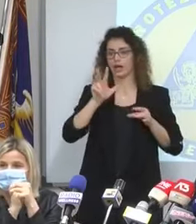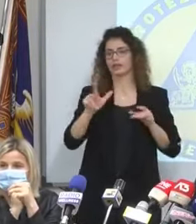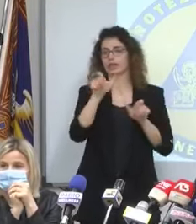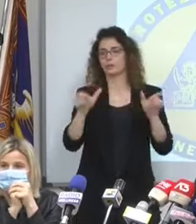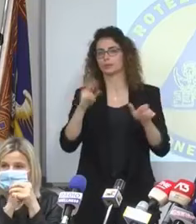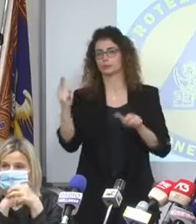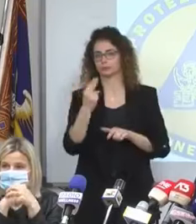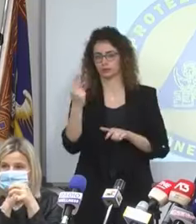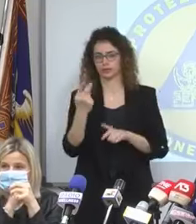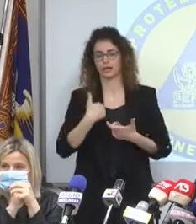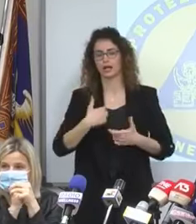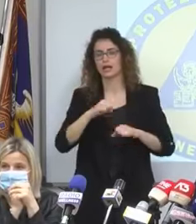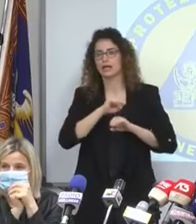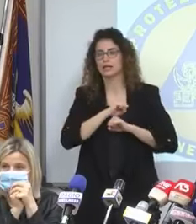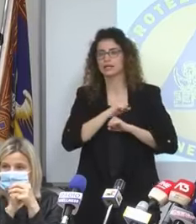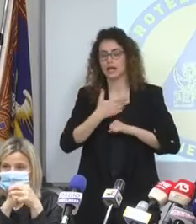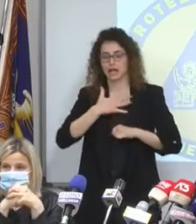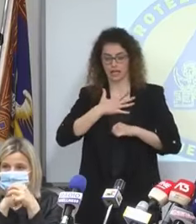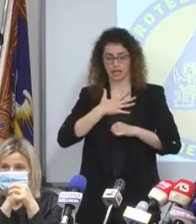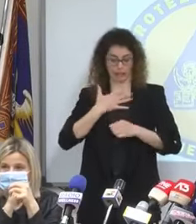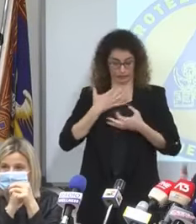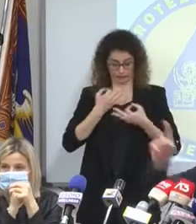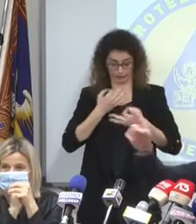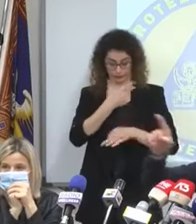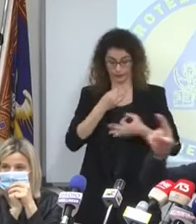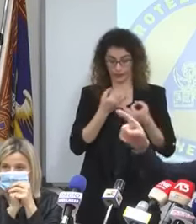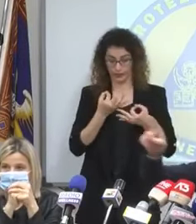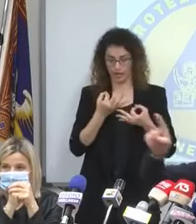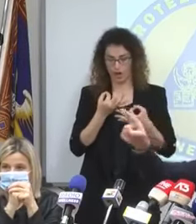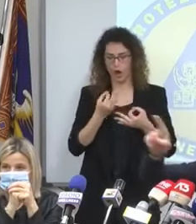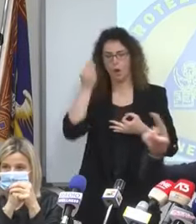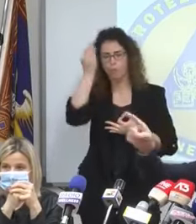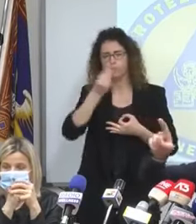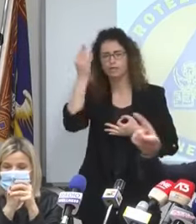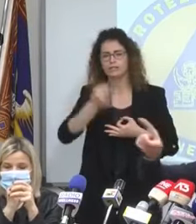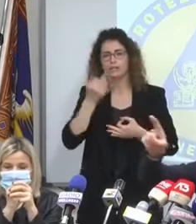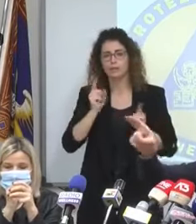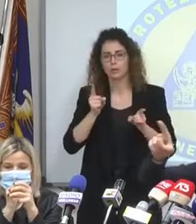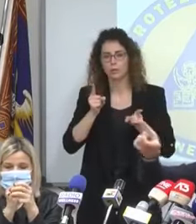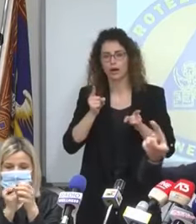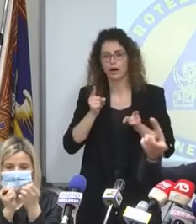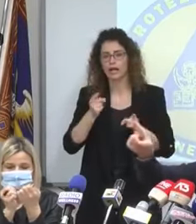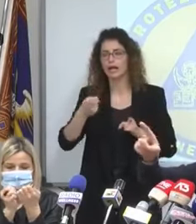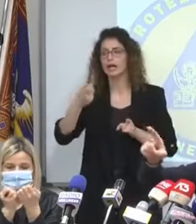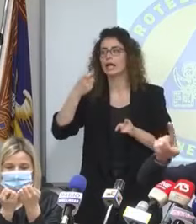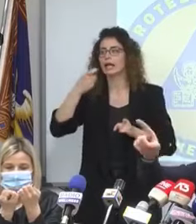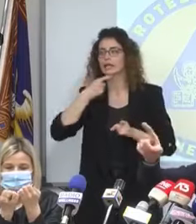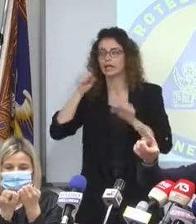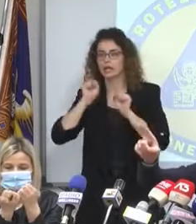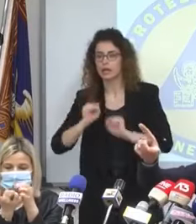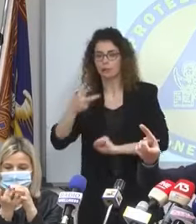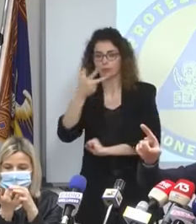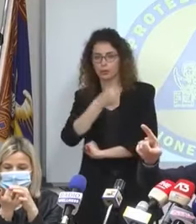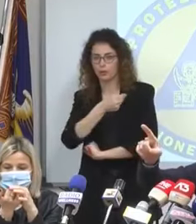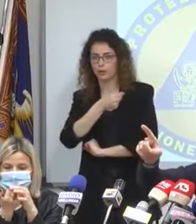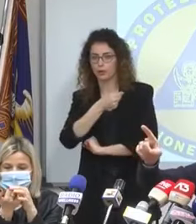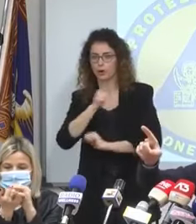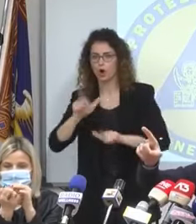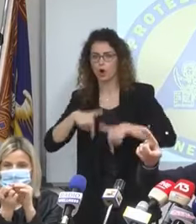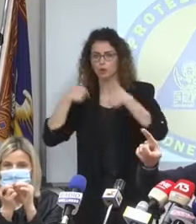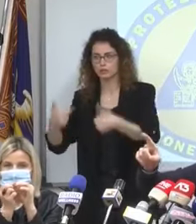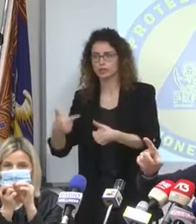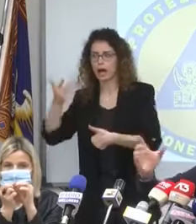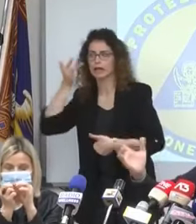avere un'età che non è quella giusta, pensa sempre che metti in pericolo quelli che potrebbero vaccinarsi e salvarsi la vita.